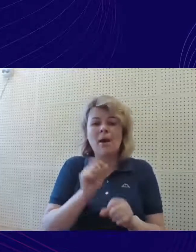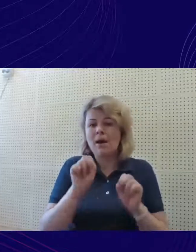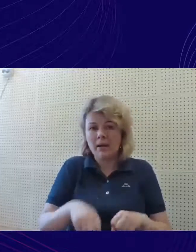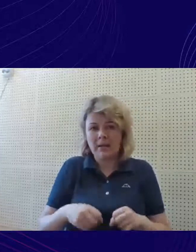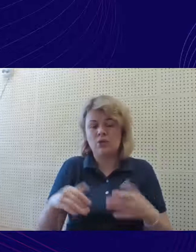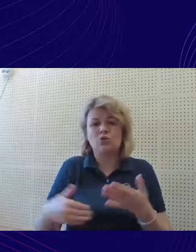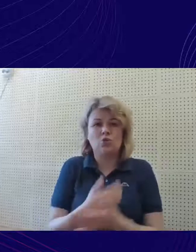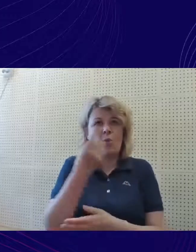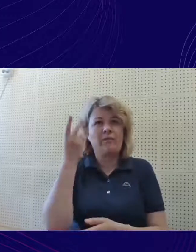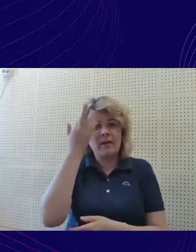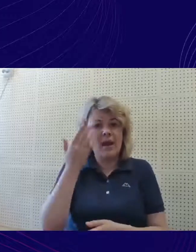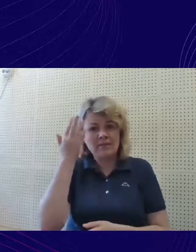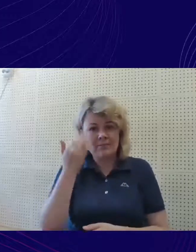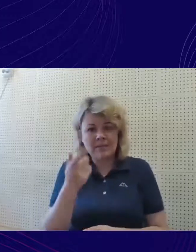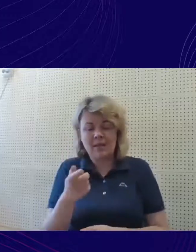переосмыслили путем